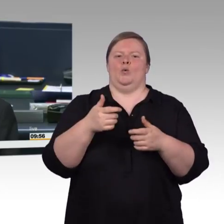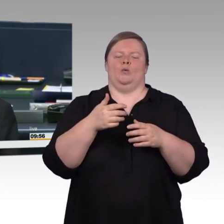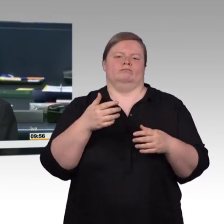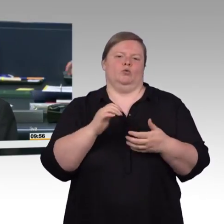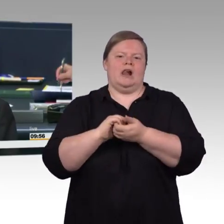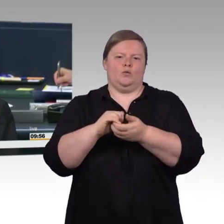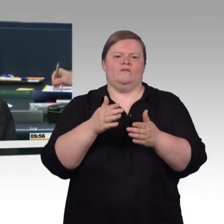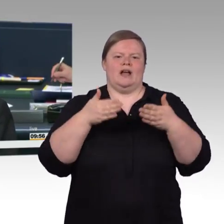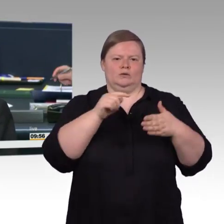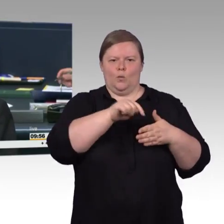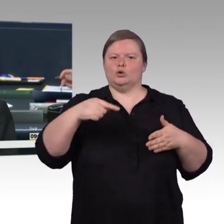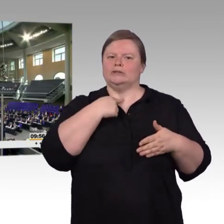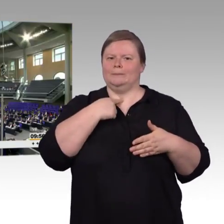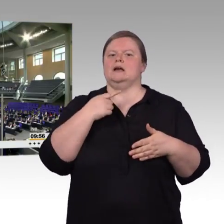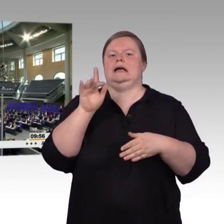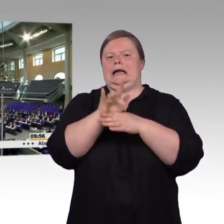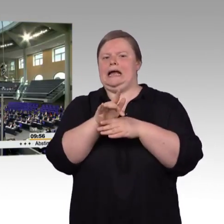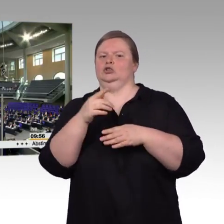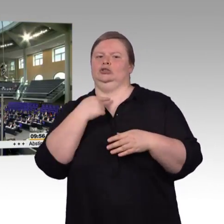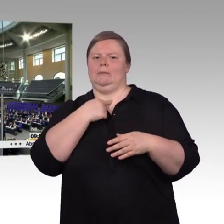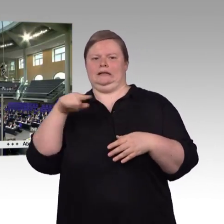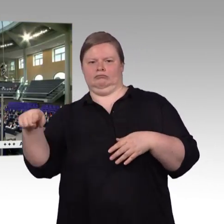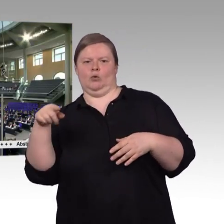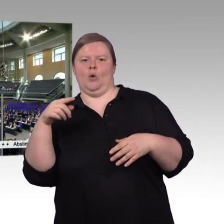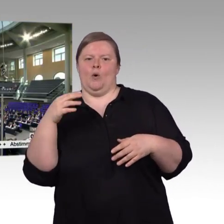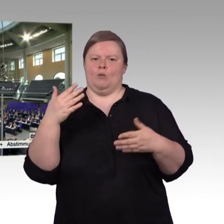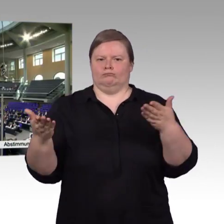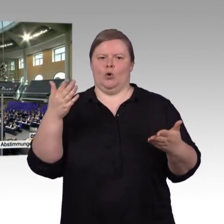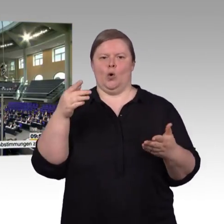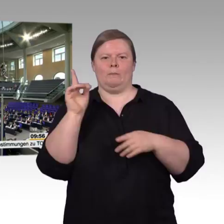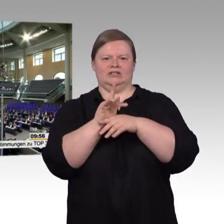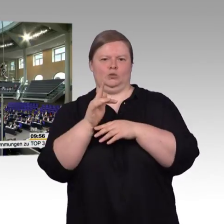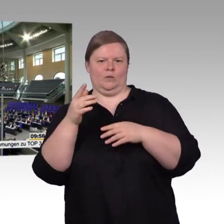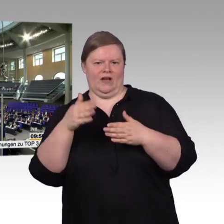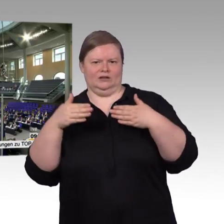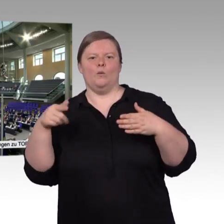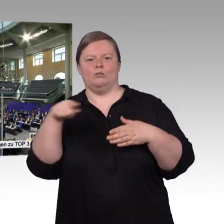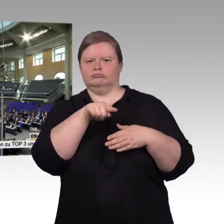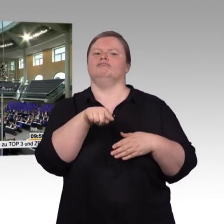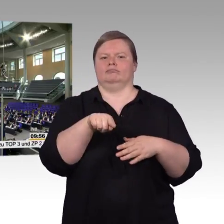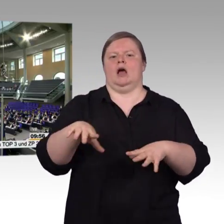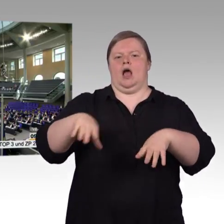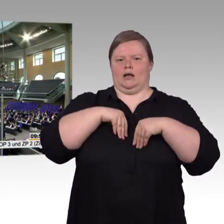Drucksache 2742. Wer stimmt für diesen Entschließungsantrag? Wer stimmt dagegen?